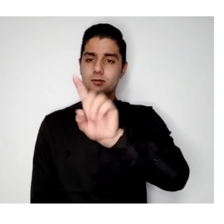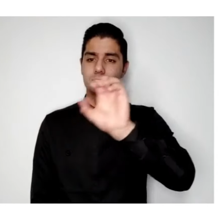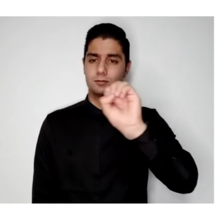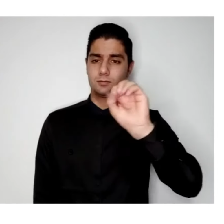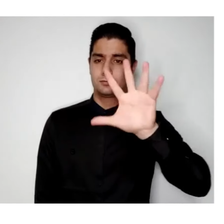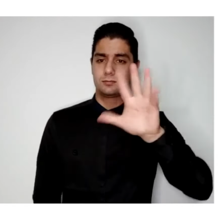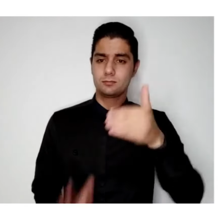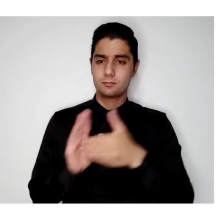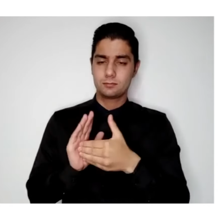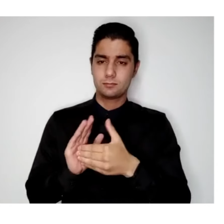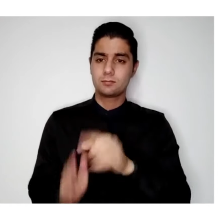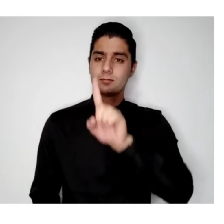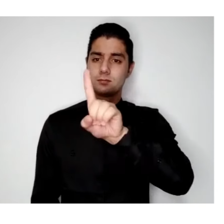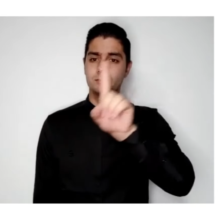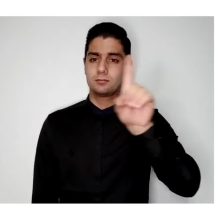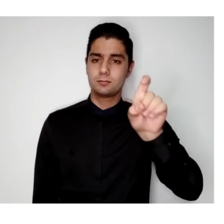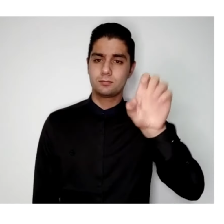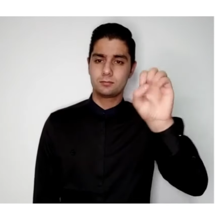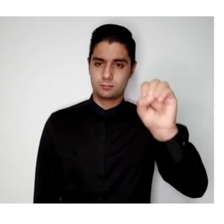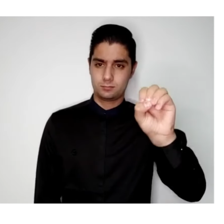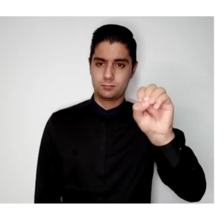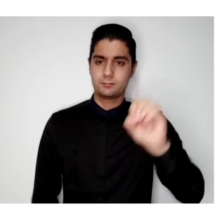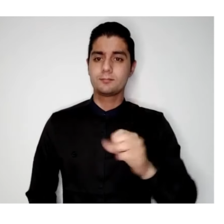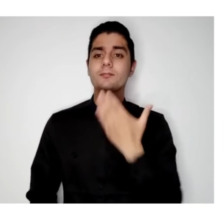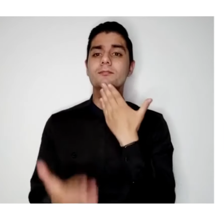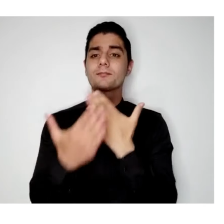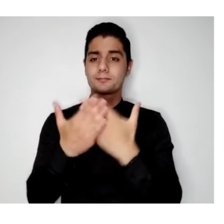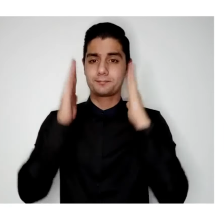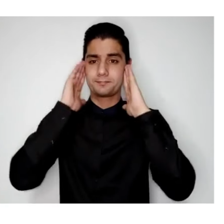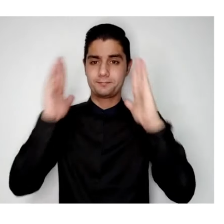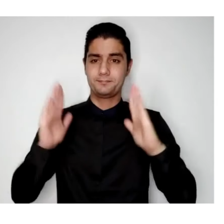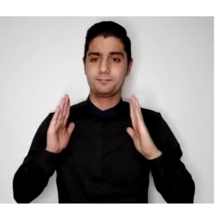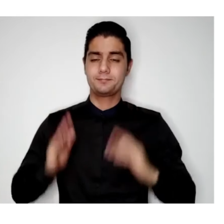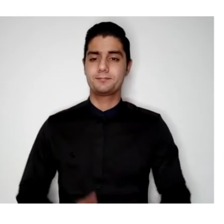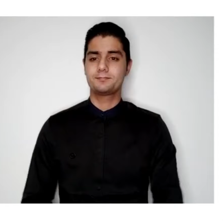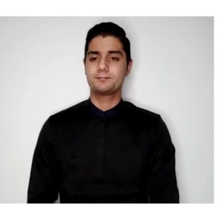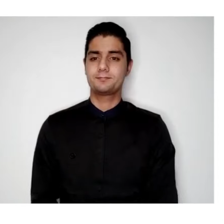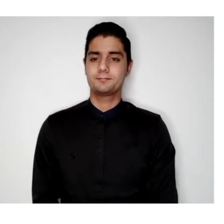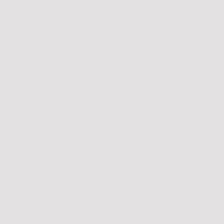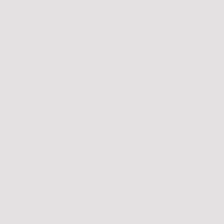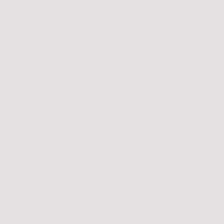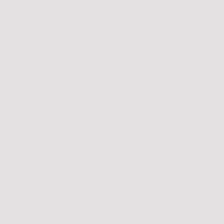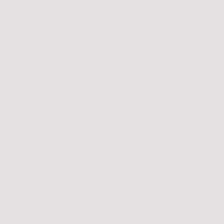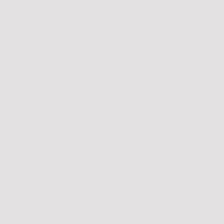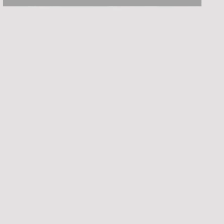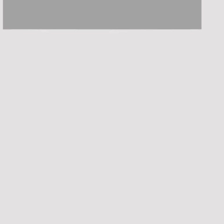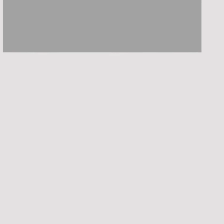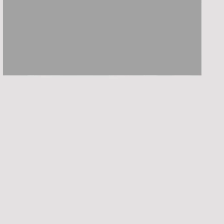35.105.160. Gracias por su atención.